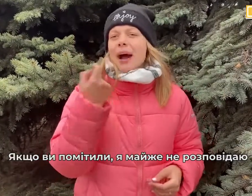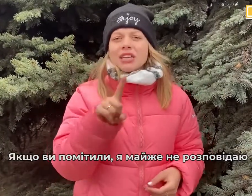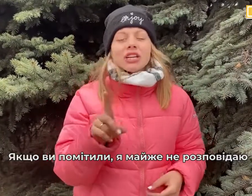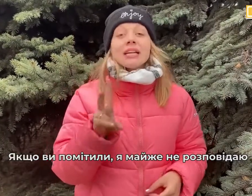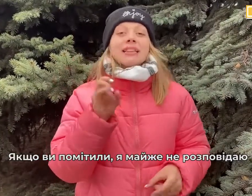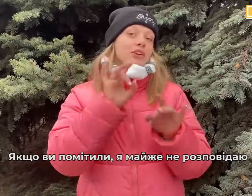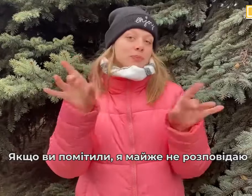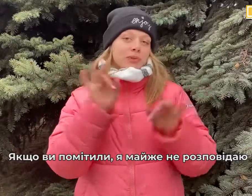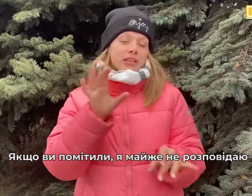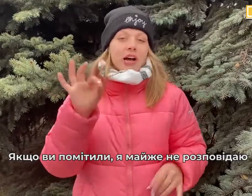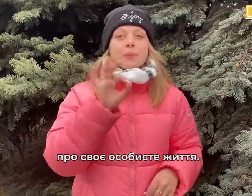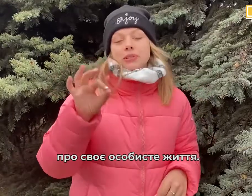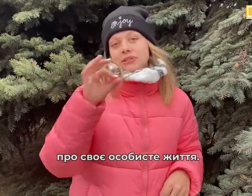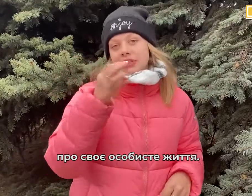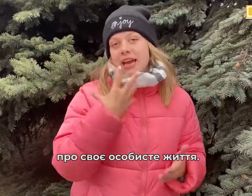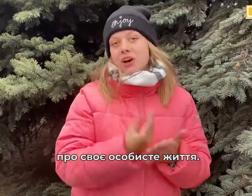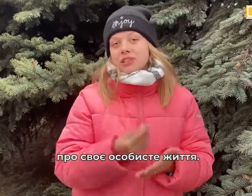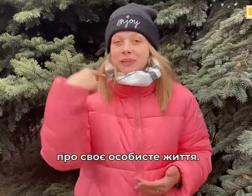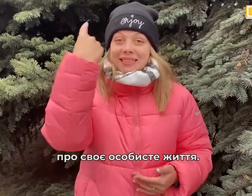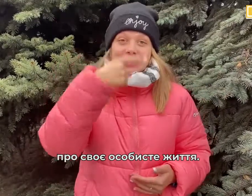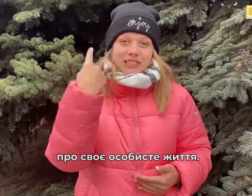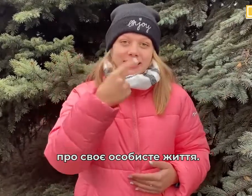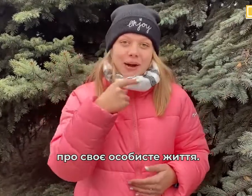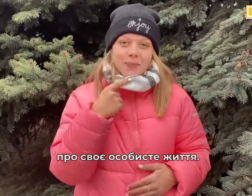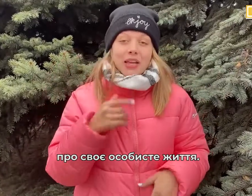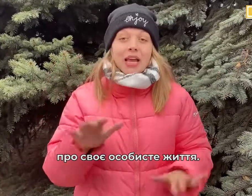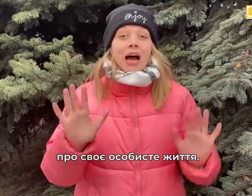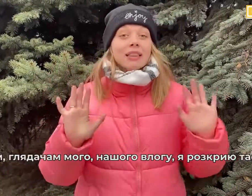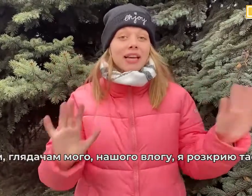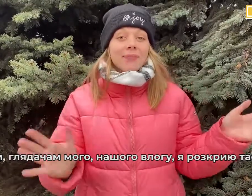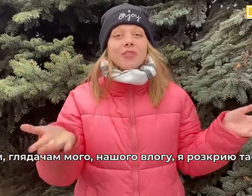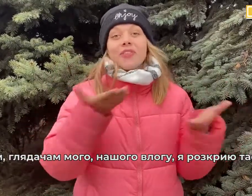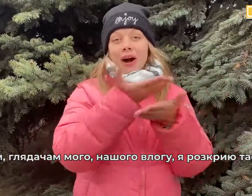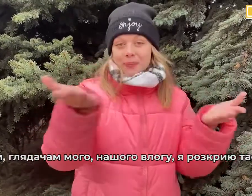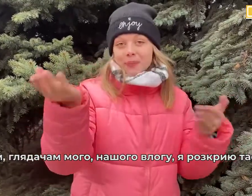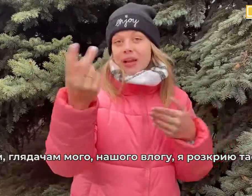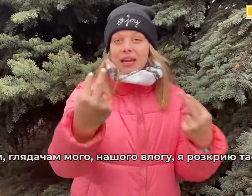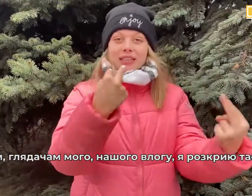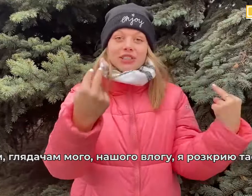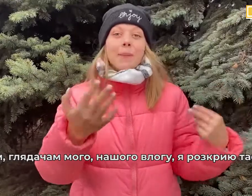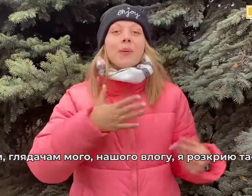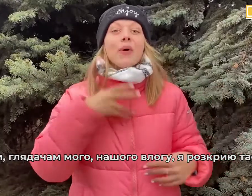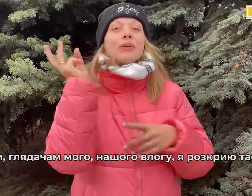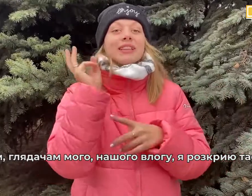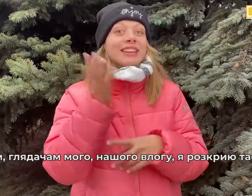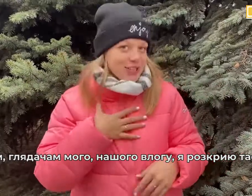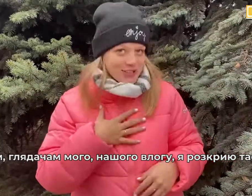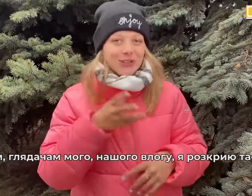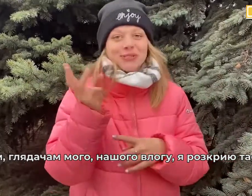майже не розповідаю про своє особисте життя. Але вам, глядачам мого нашого